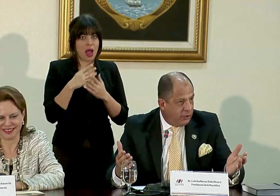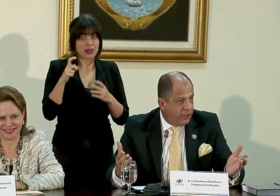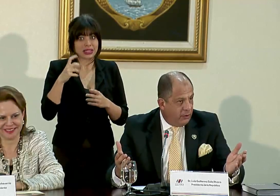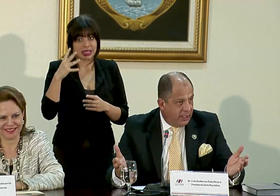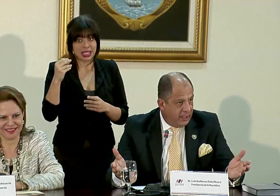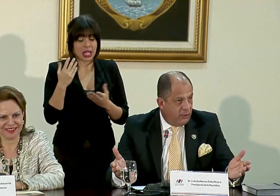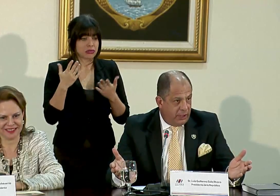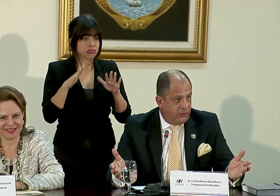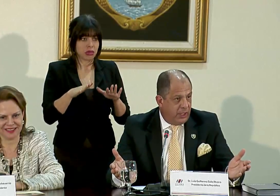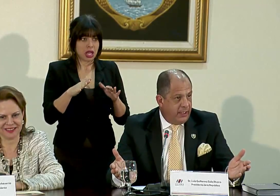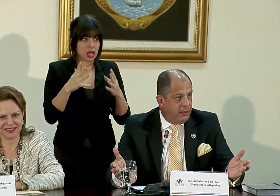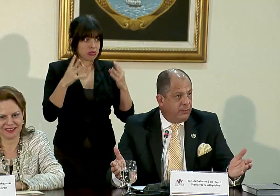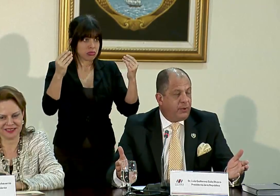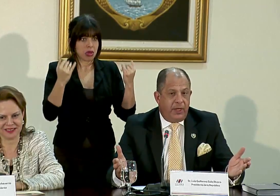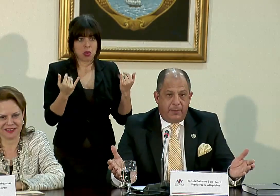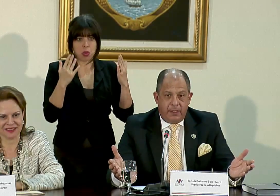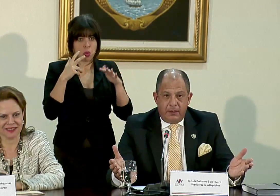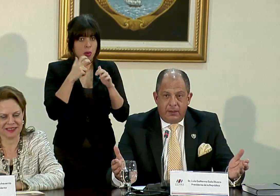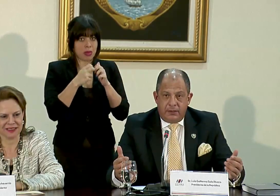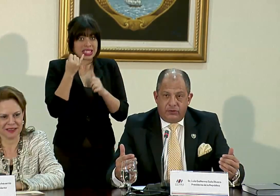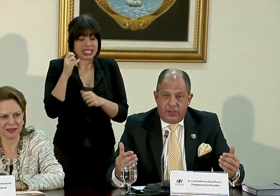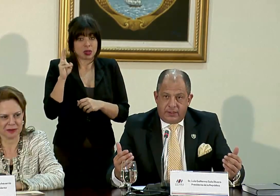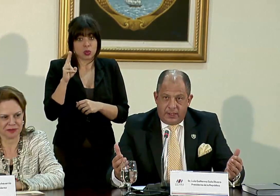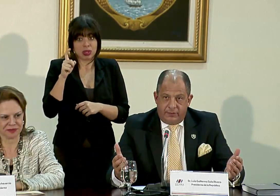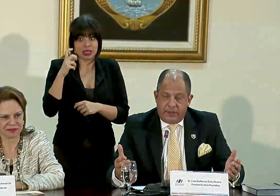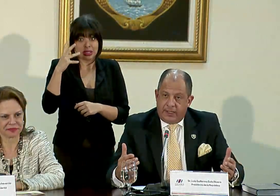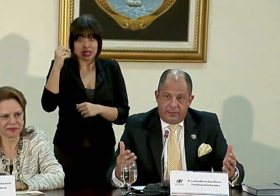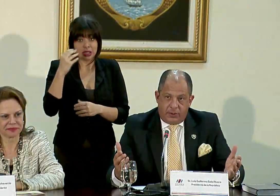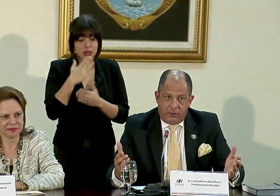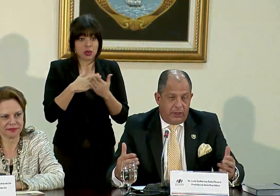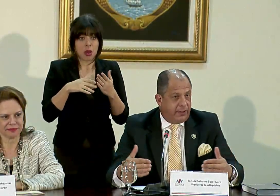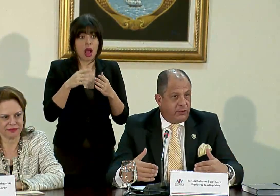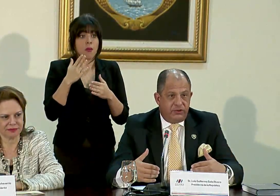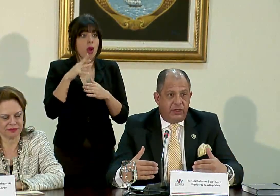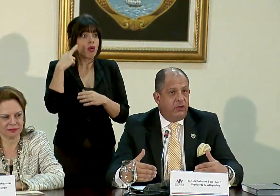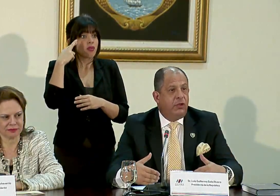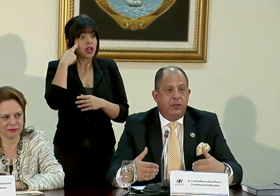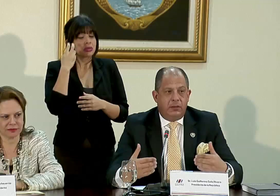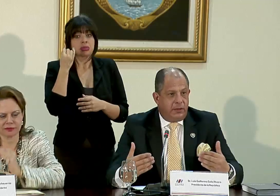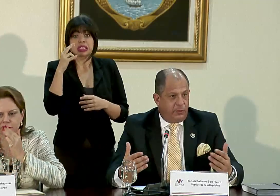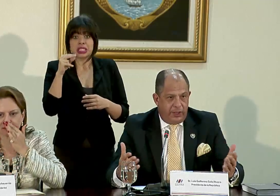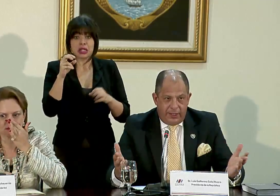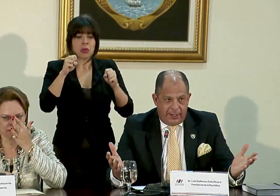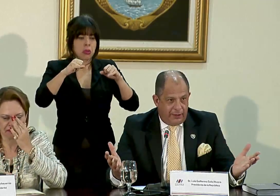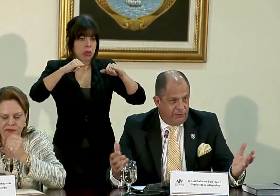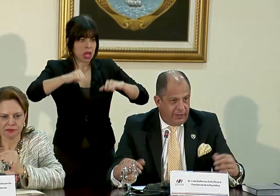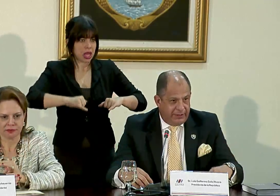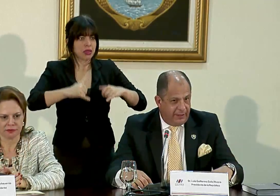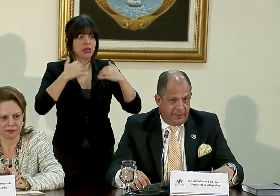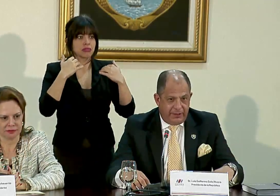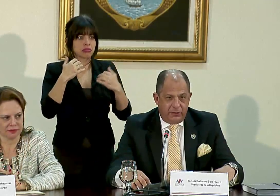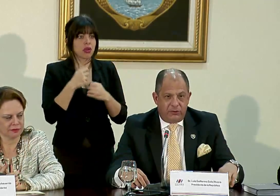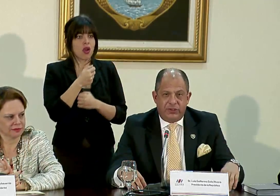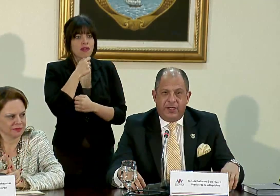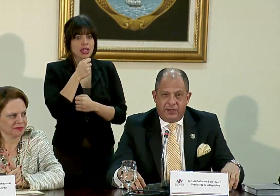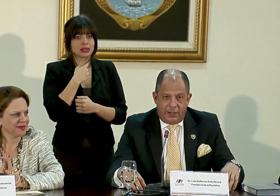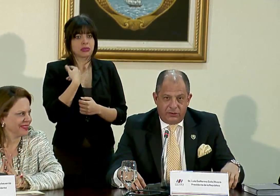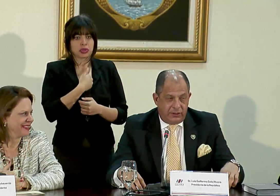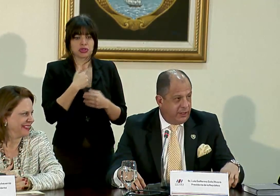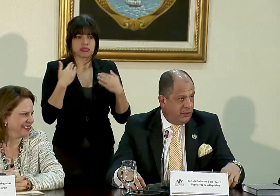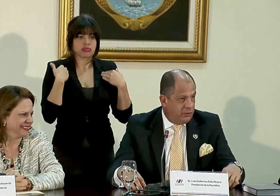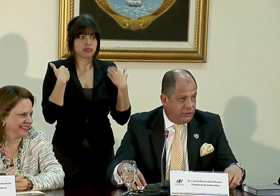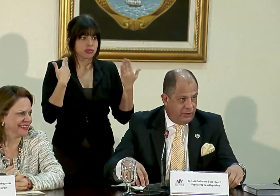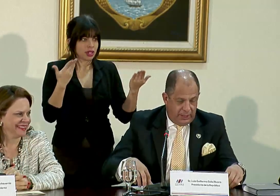les ruego que lo hagan ahora. No hay ningún problema si ustedes tienen que retirarse por alguna razón, si no, se pueden quedar a la conferencia de prensa. Nosotros